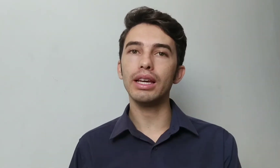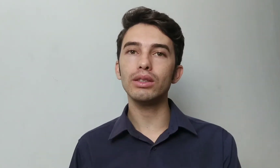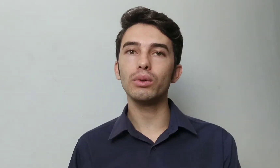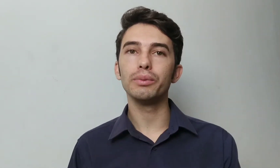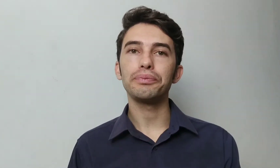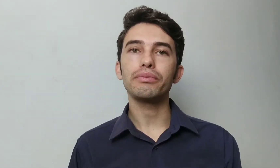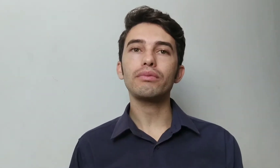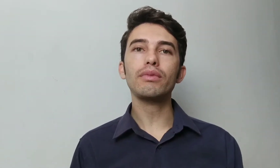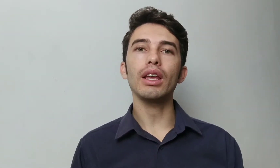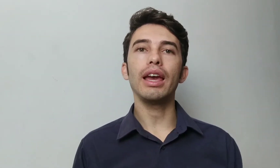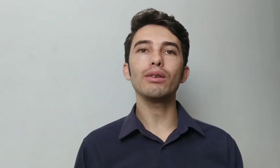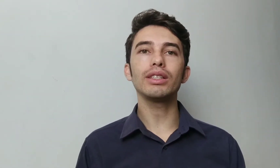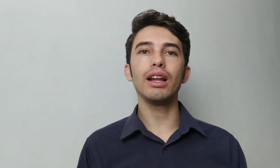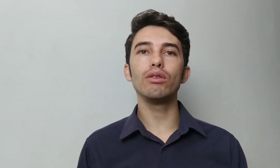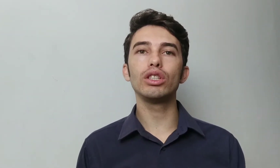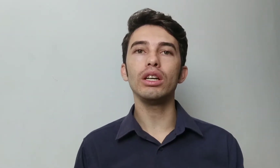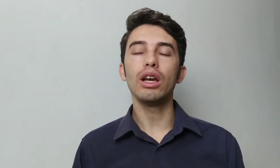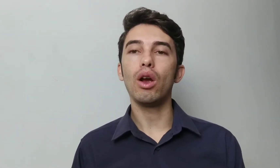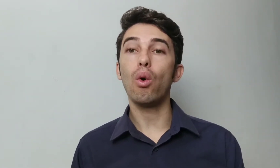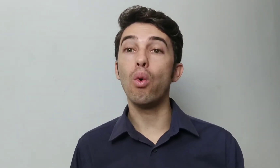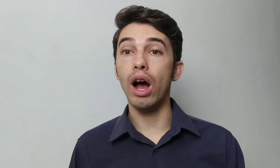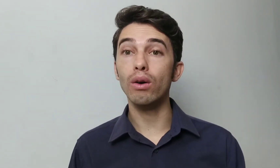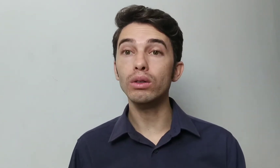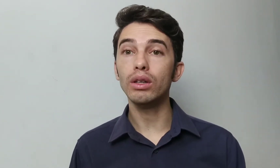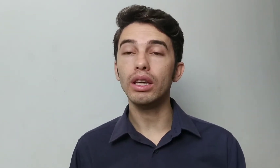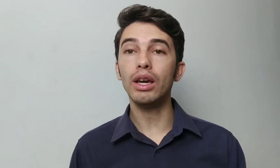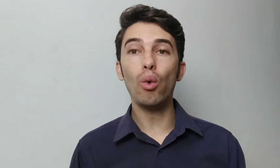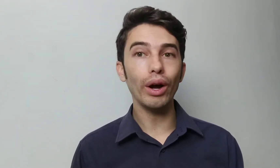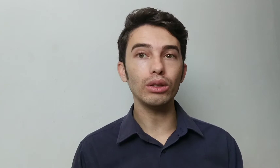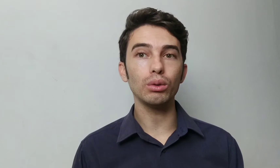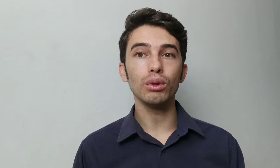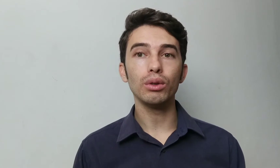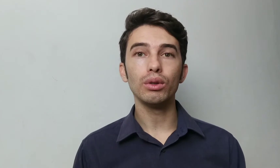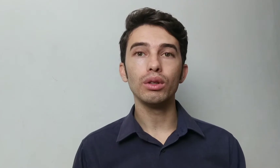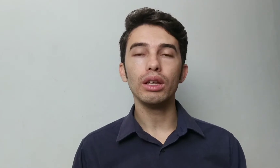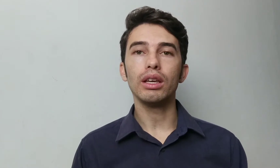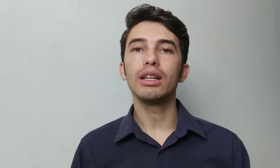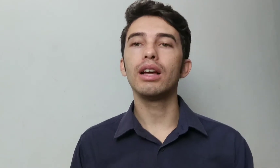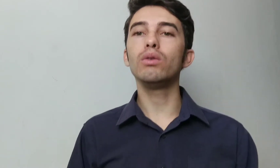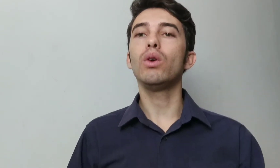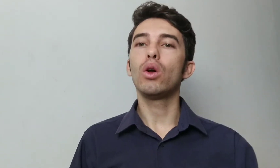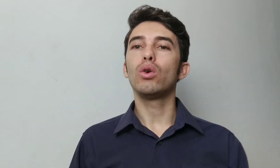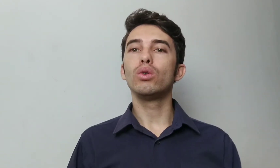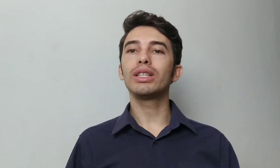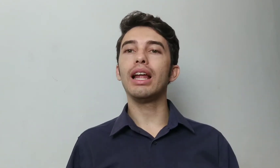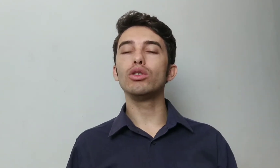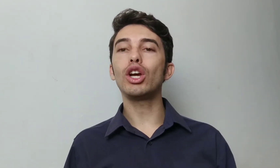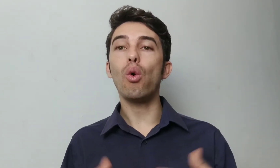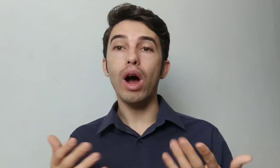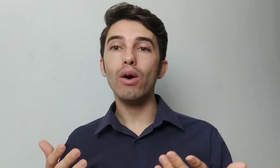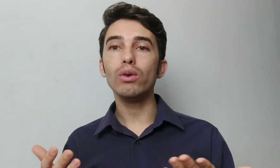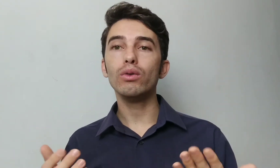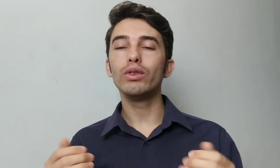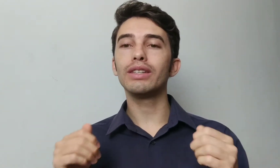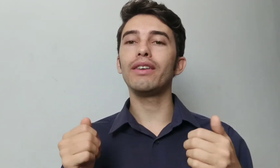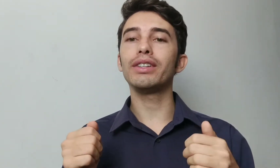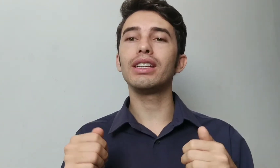contexto, é o sinal de qual e quando. Então, o sinal de qual, você vai fazer